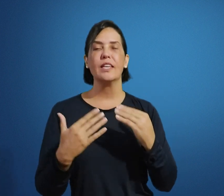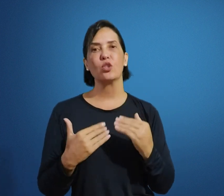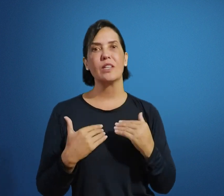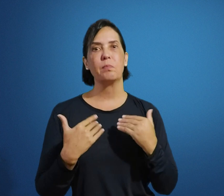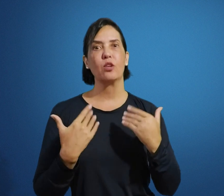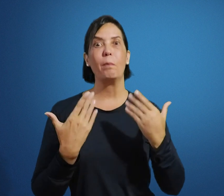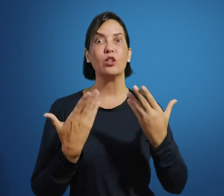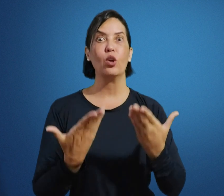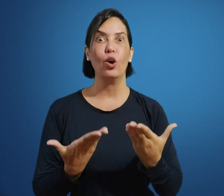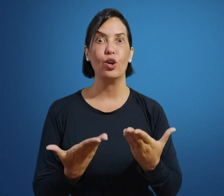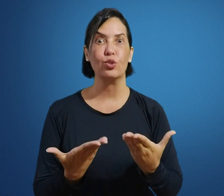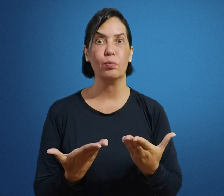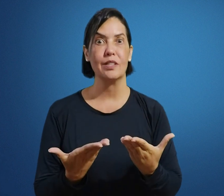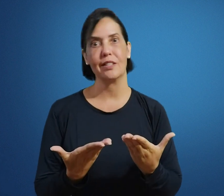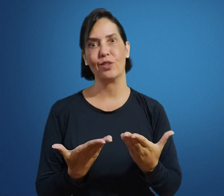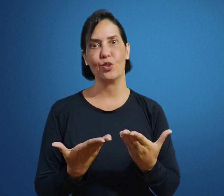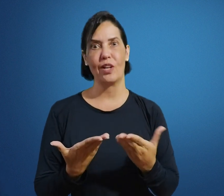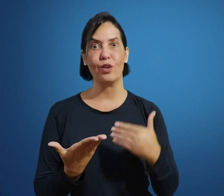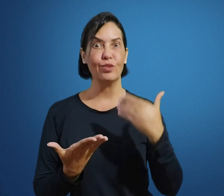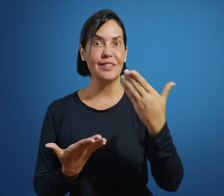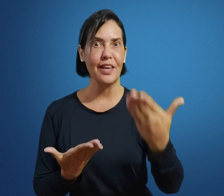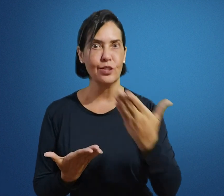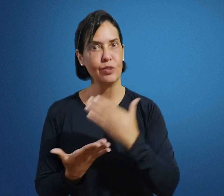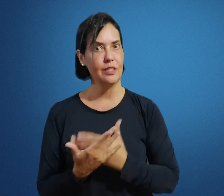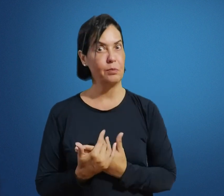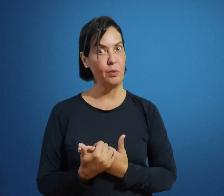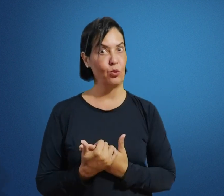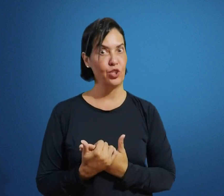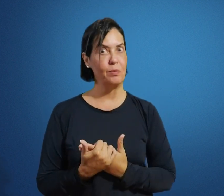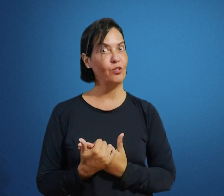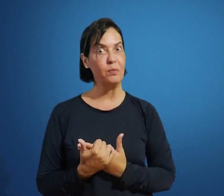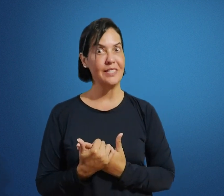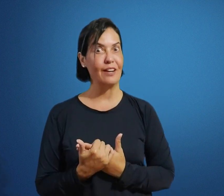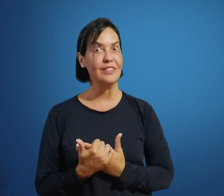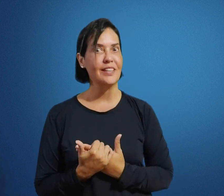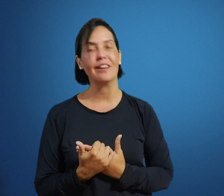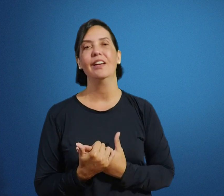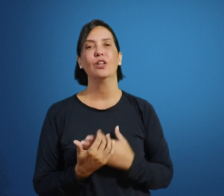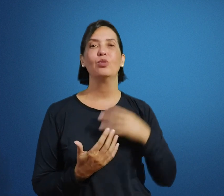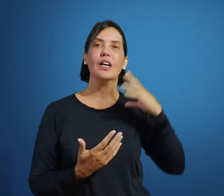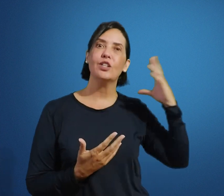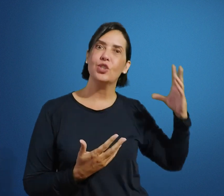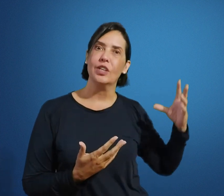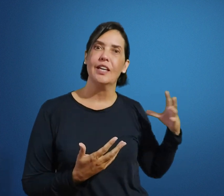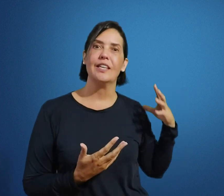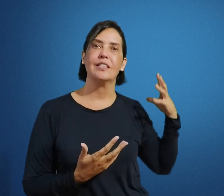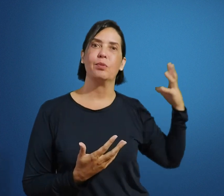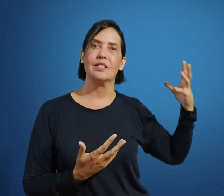seja no aspecto metodológico, no processo educacional que vocês, estudantes de pedagogia, vão precisar fazer durante esse